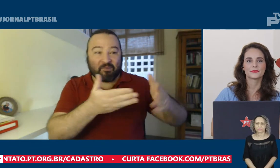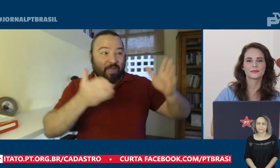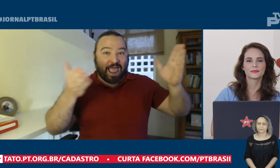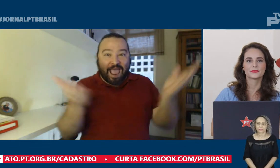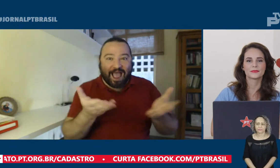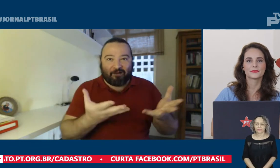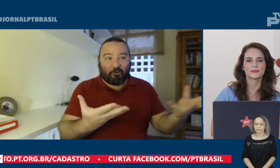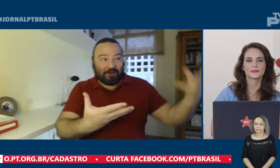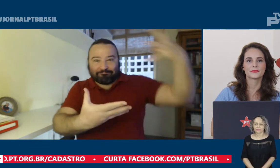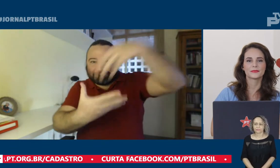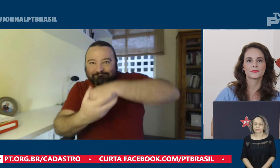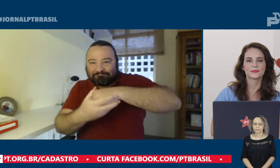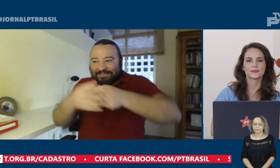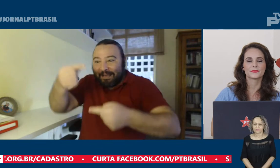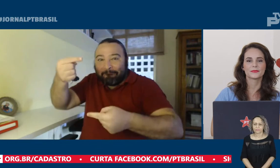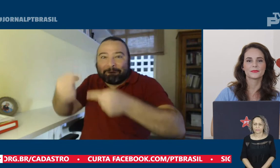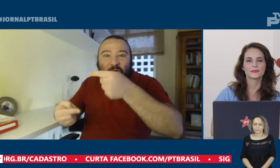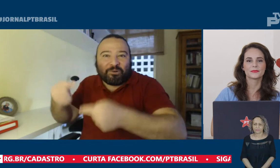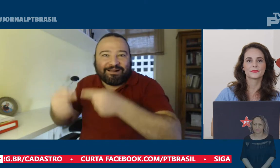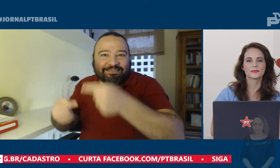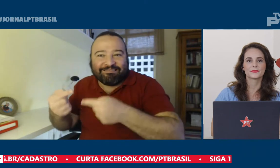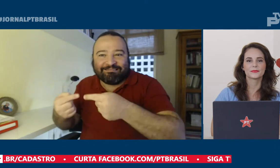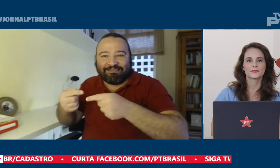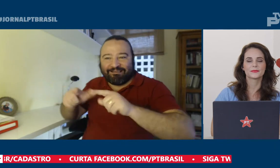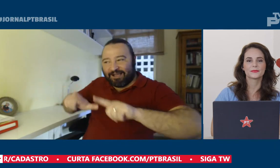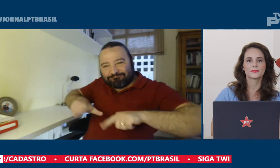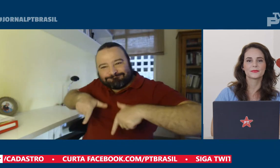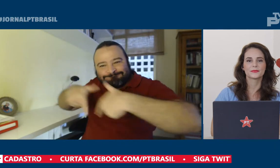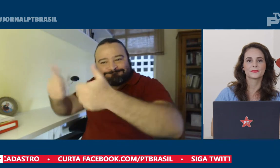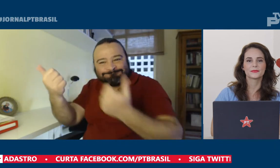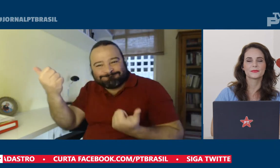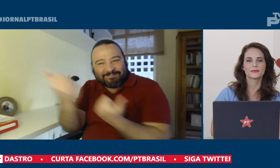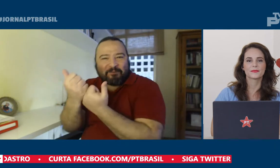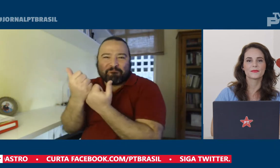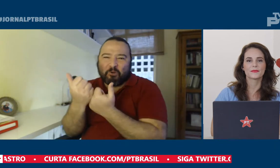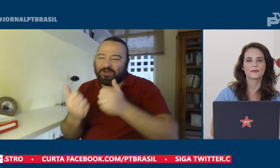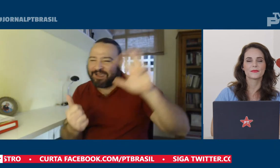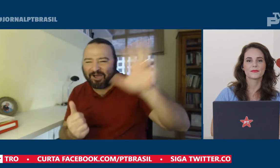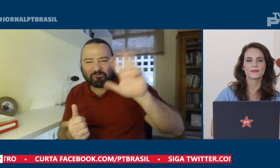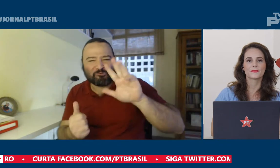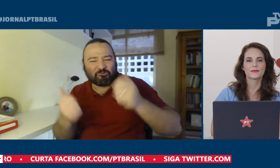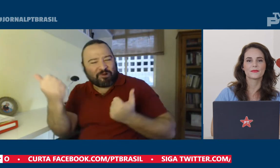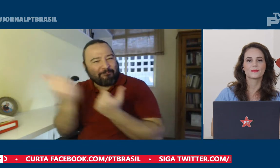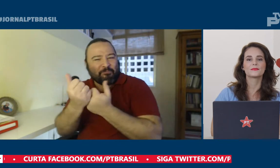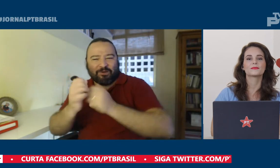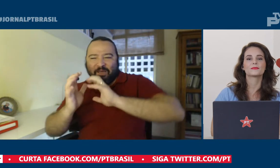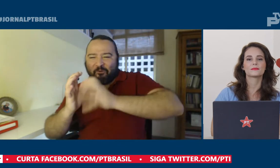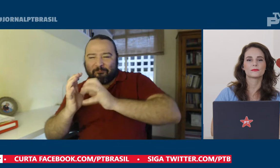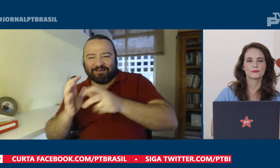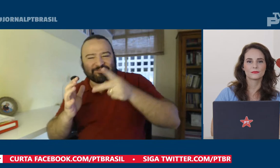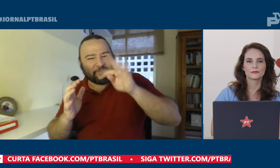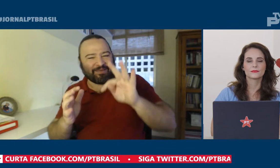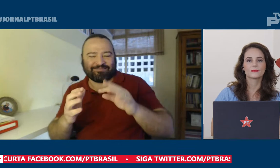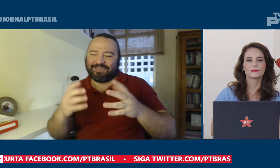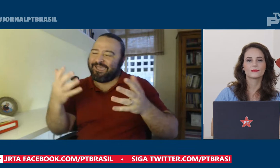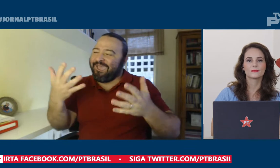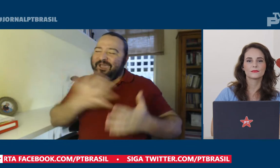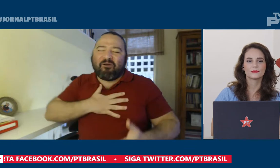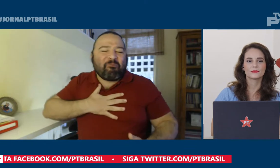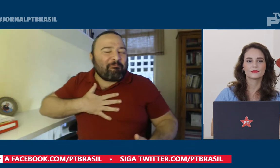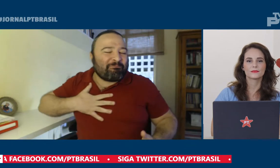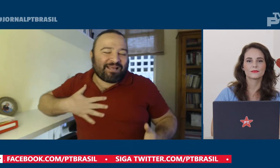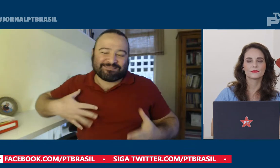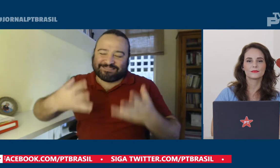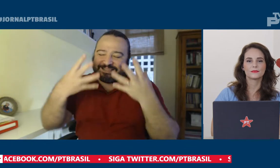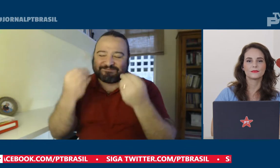educação, de inclusão, todas essas questões. E agora a gente está trazendo essa luta política de apoio